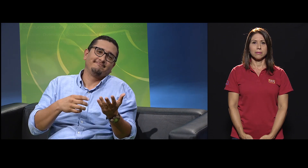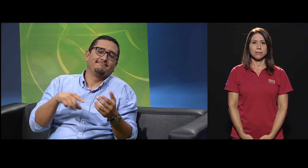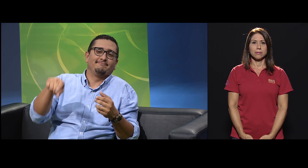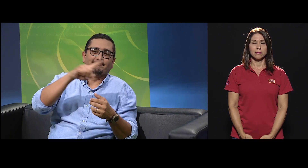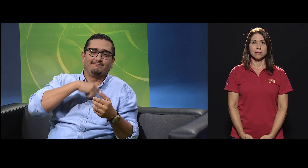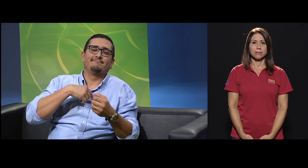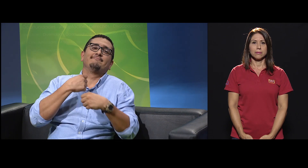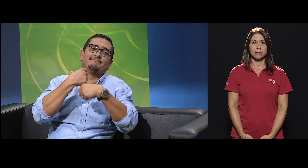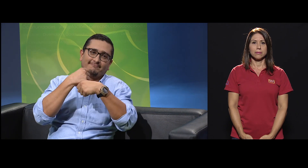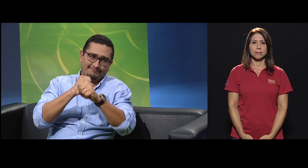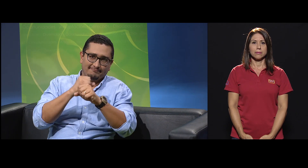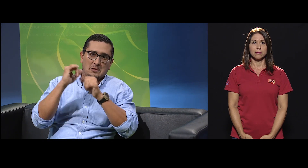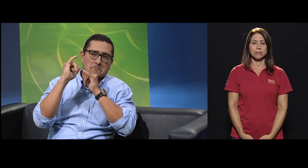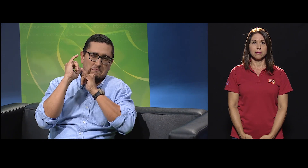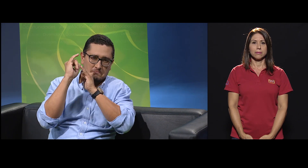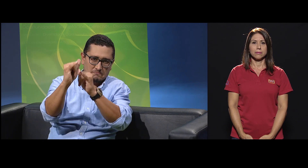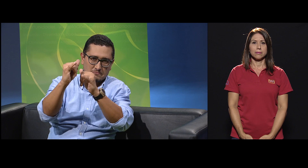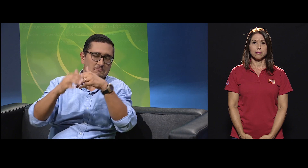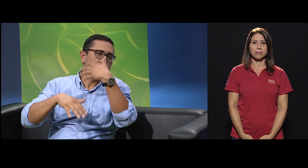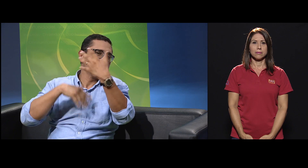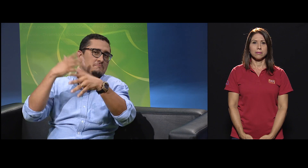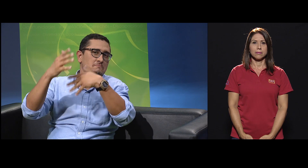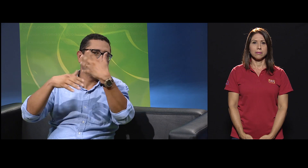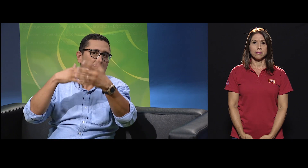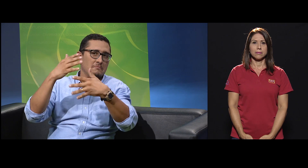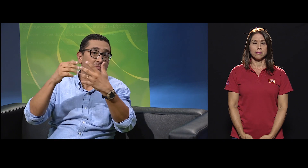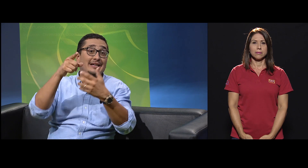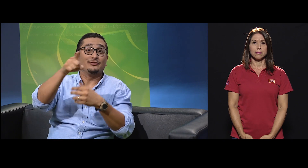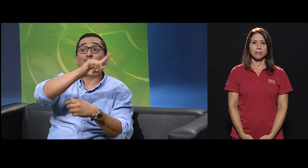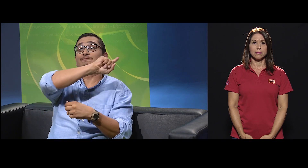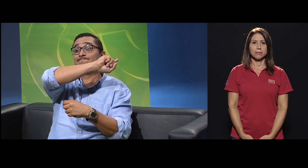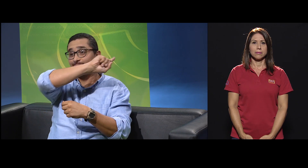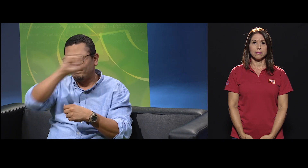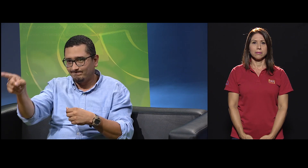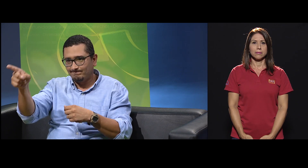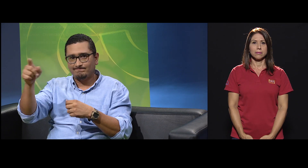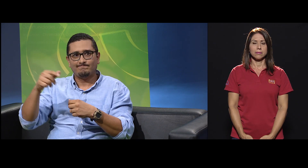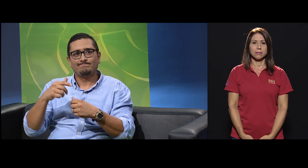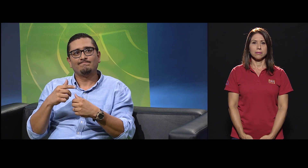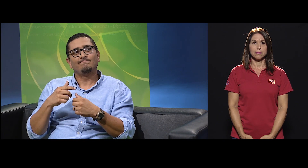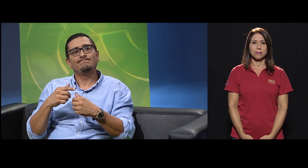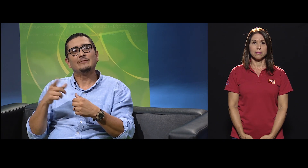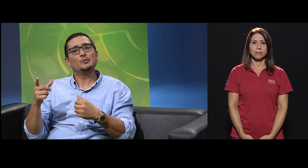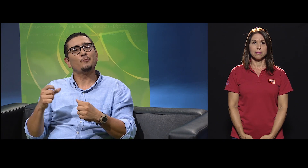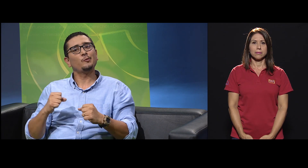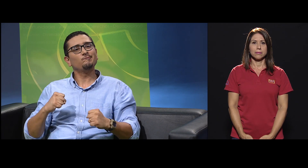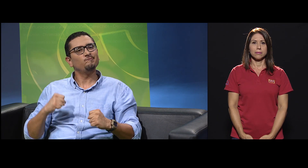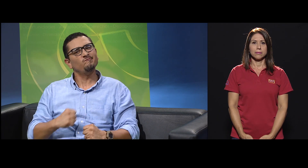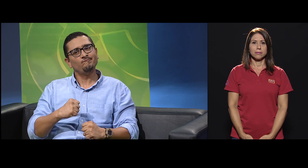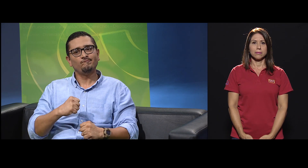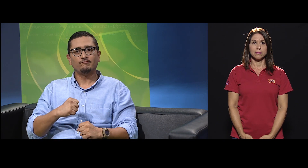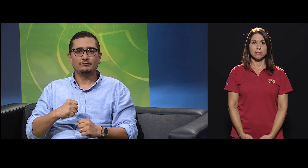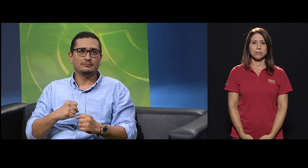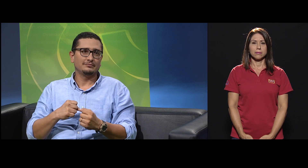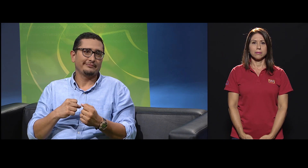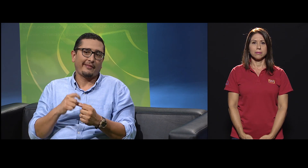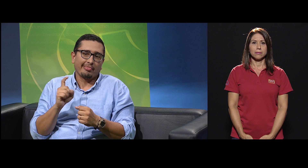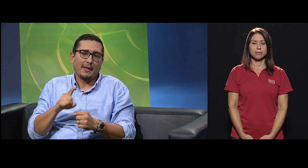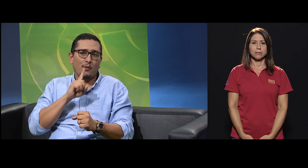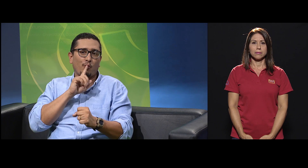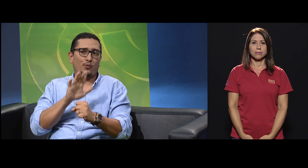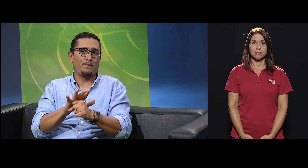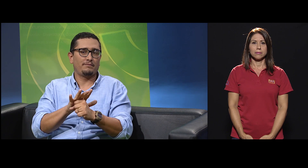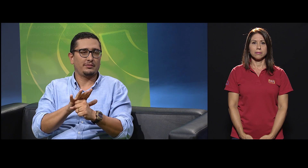cartas, pero nos ignoraron. Entonces, fue cuando hicimos el recurso y lo presentamos. En aquel momento